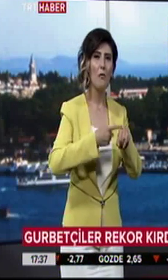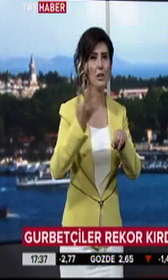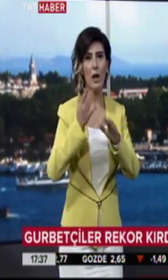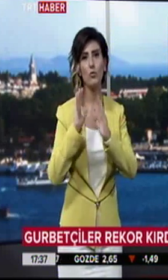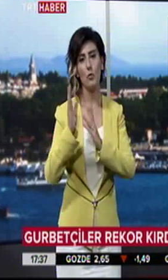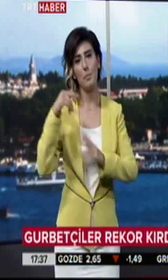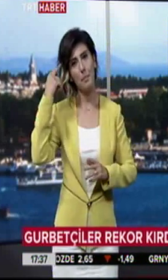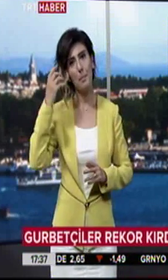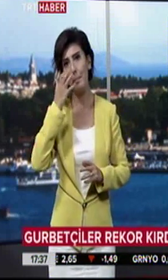bekleniyor.